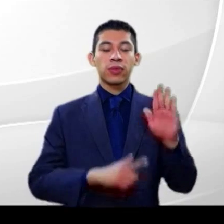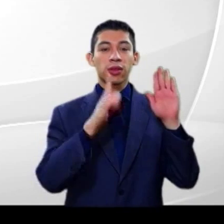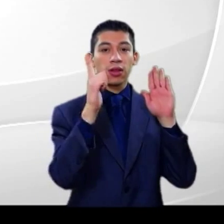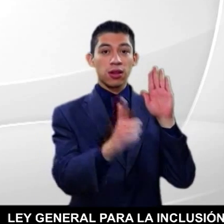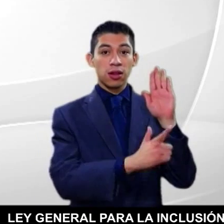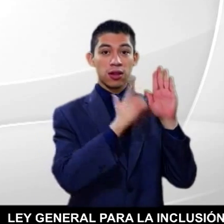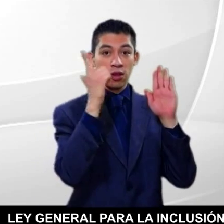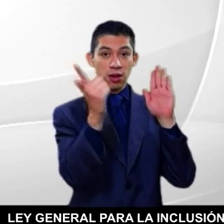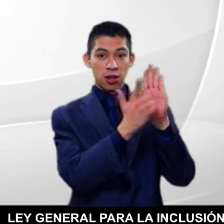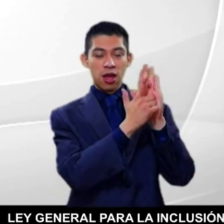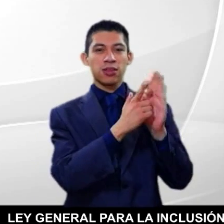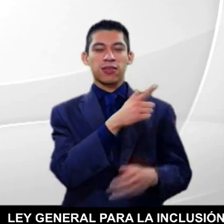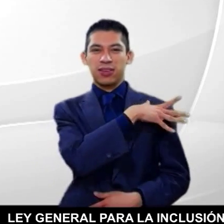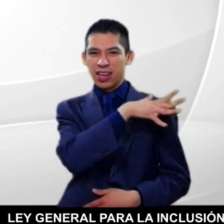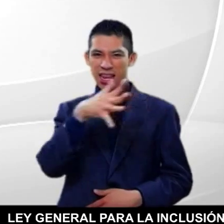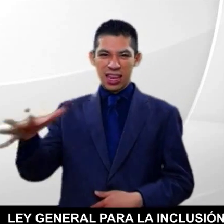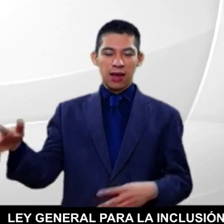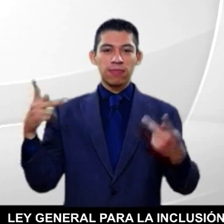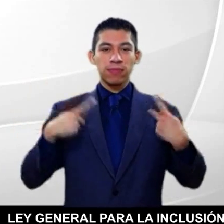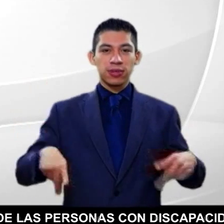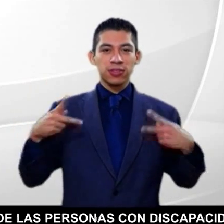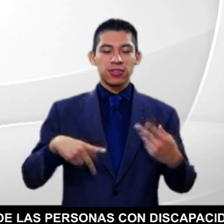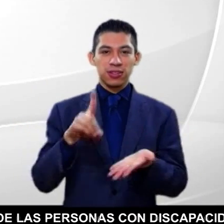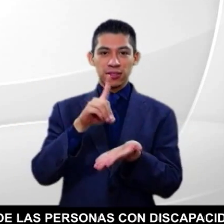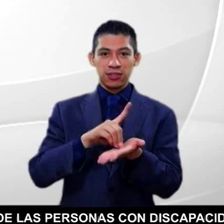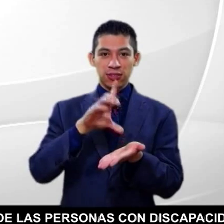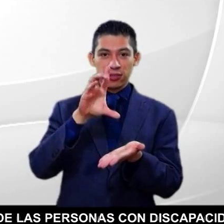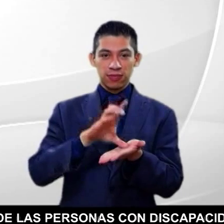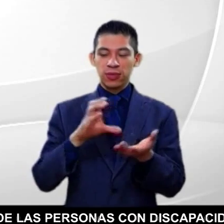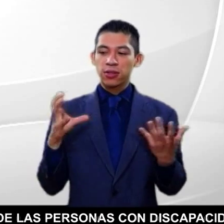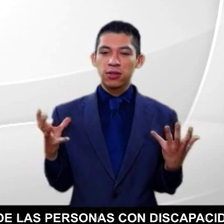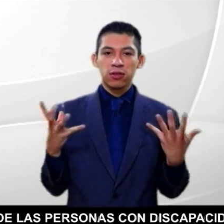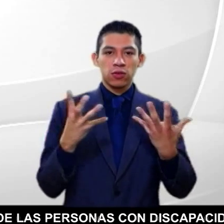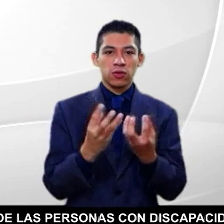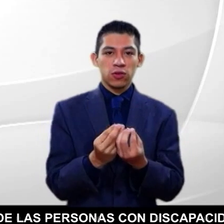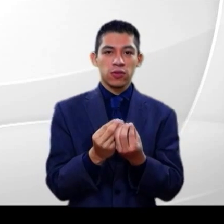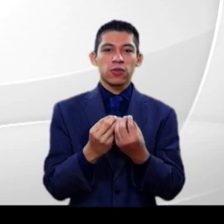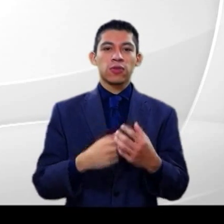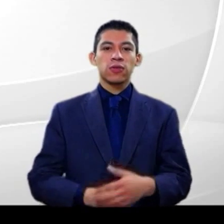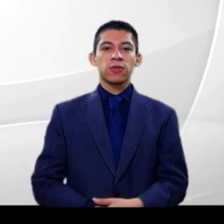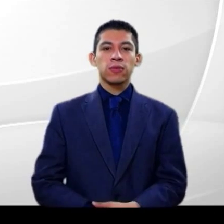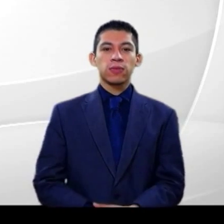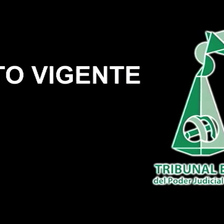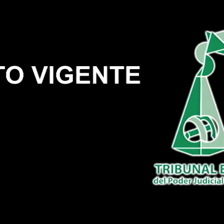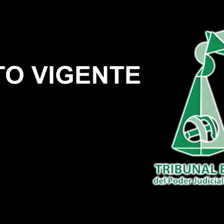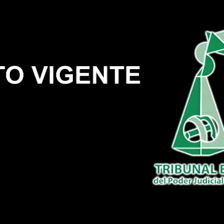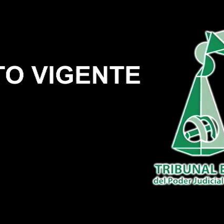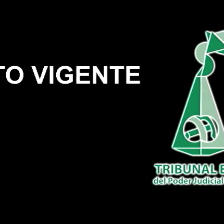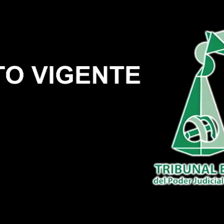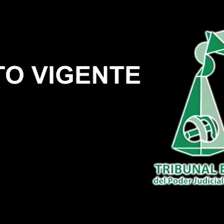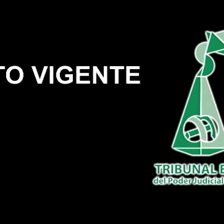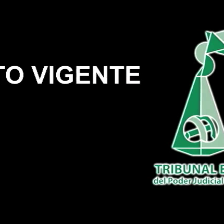Ley General para la Inclusión de las Personas con Discapacidad Texto vigente